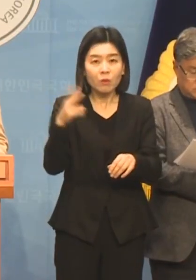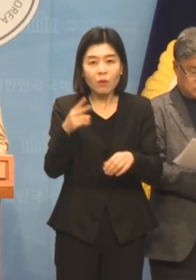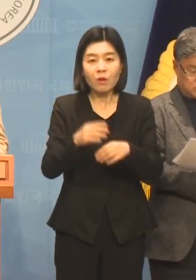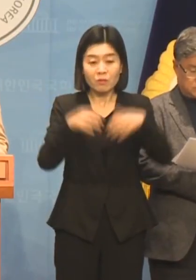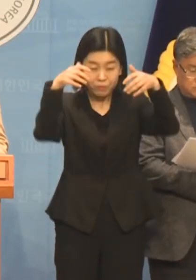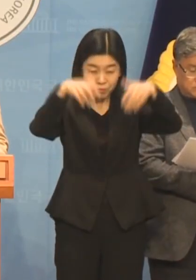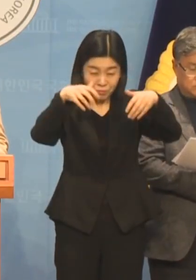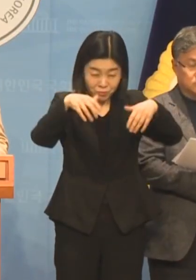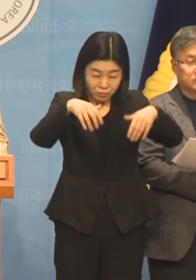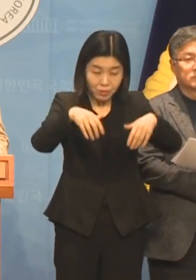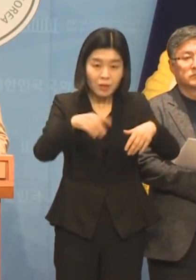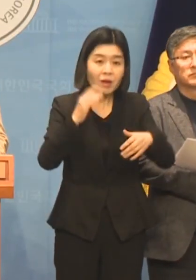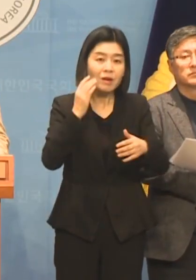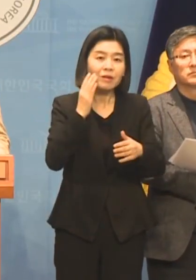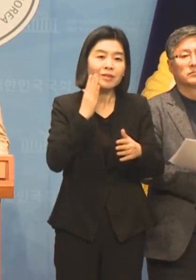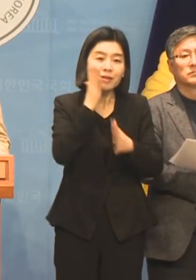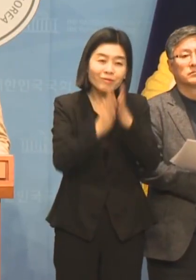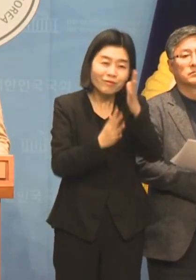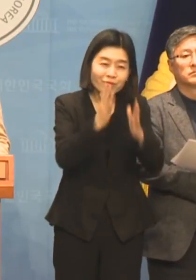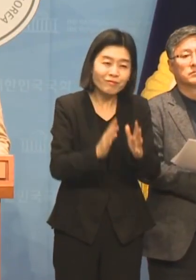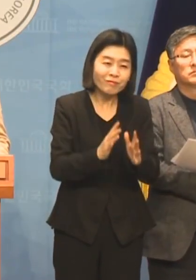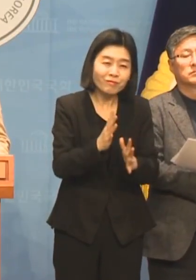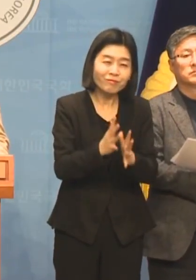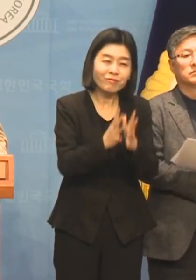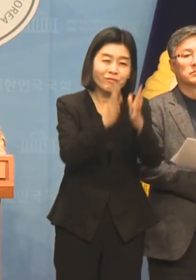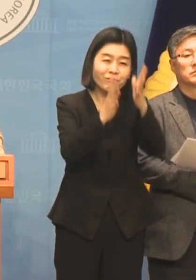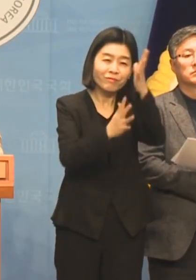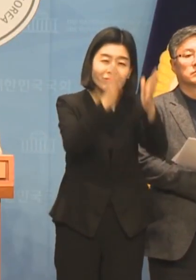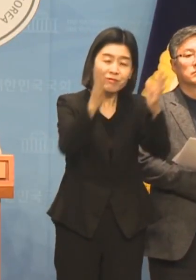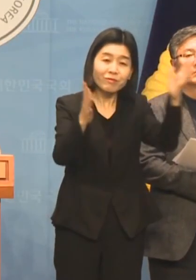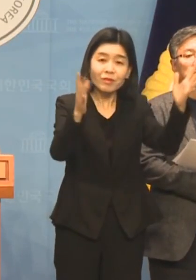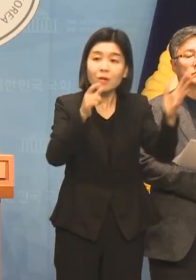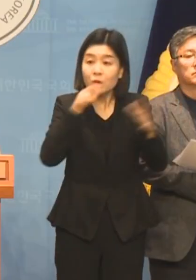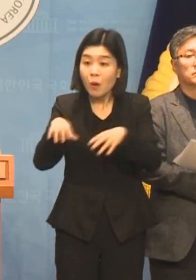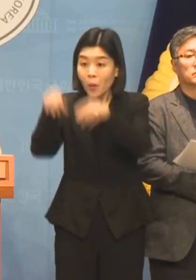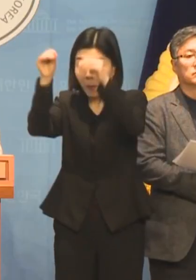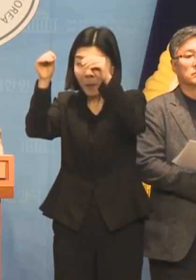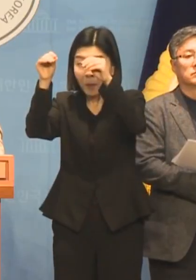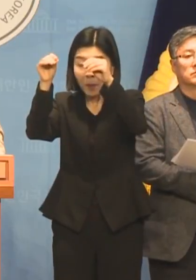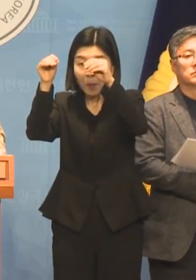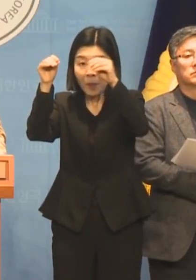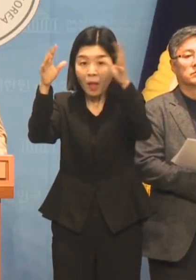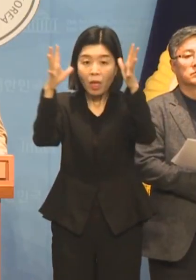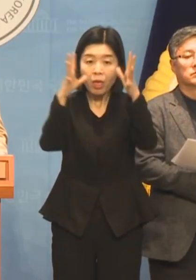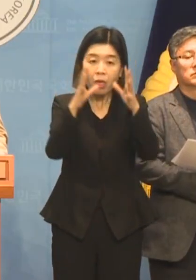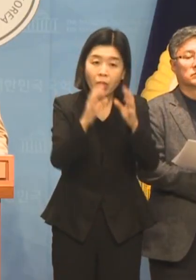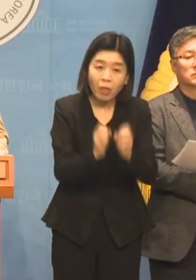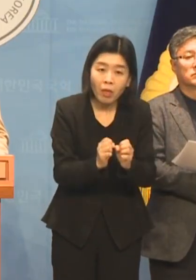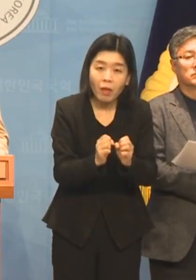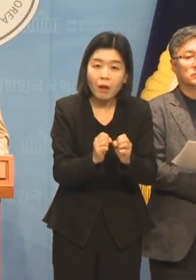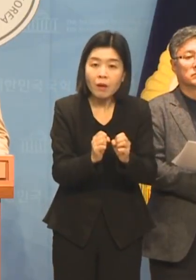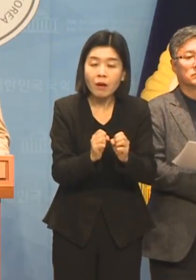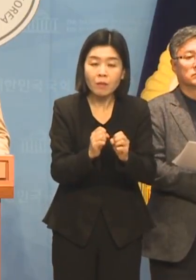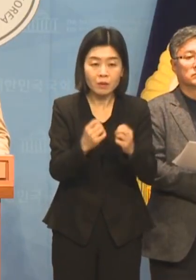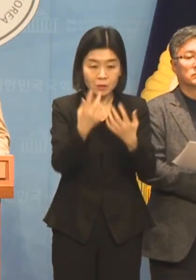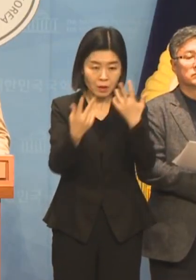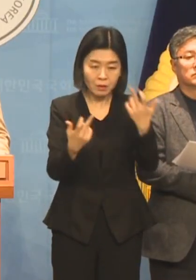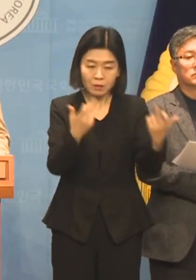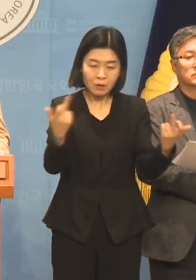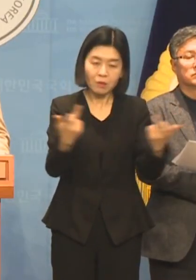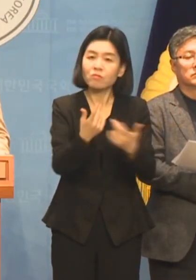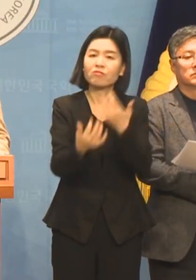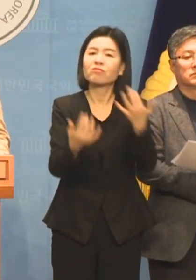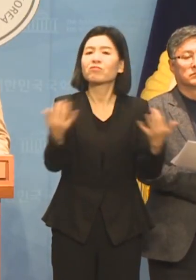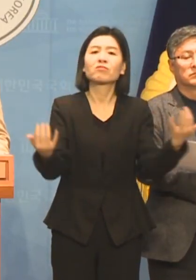나서 가뭄으로 이게 다시 굉장히 말라버리면 산불 발생의 위험도가 굉장히 높아집니다. 그래서 산업화